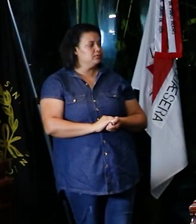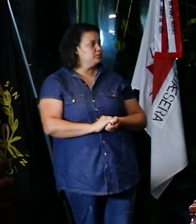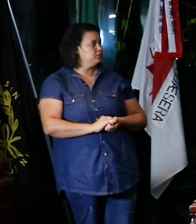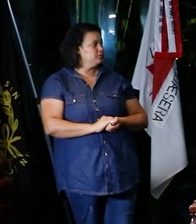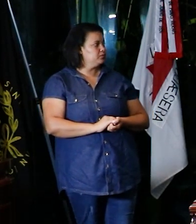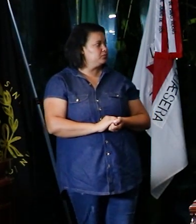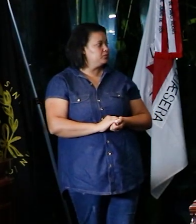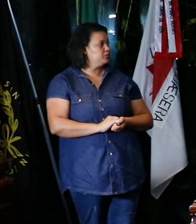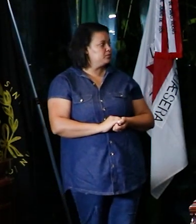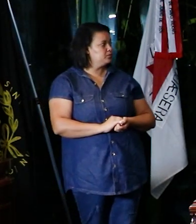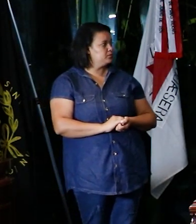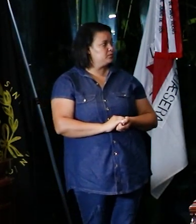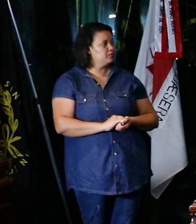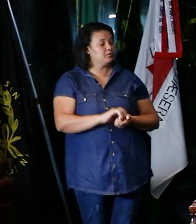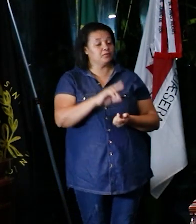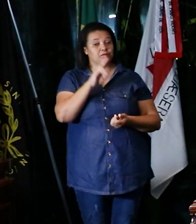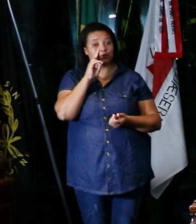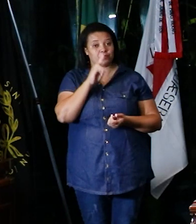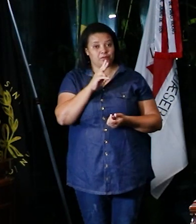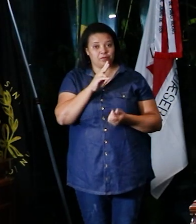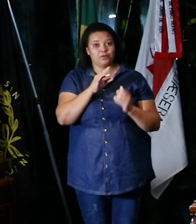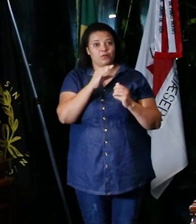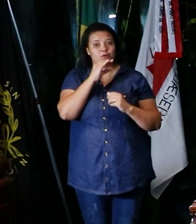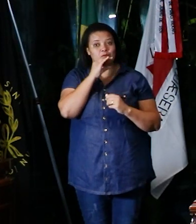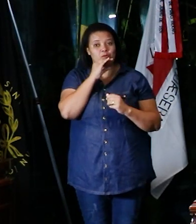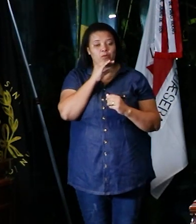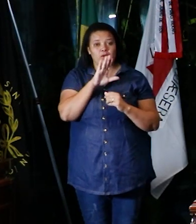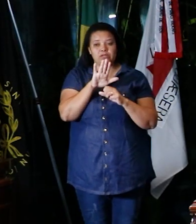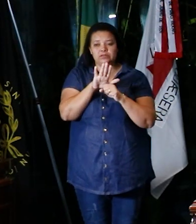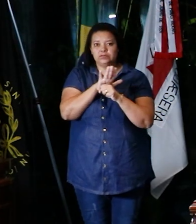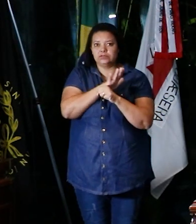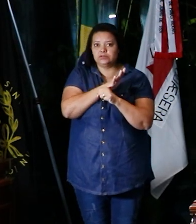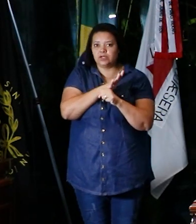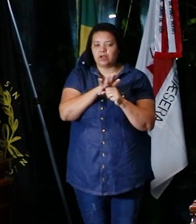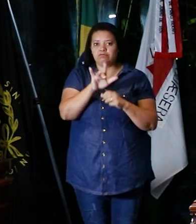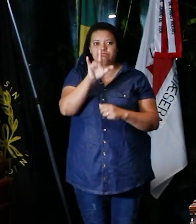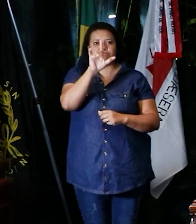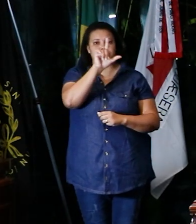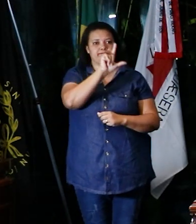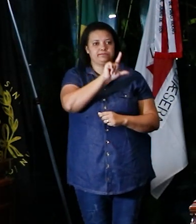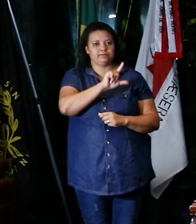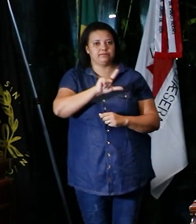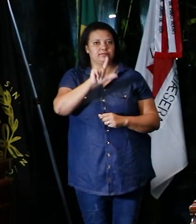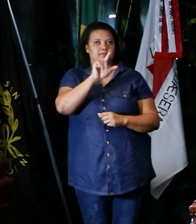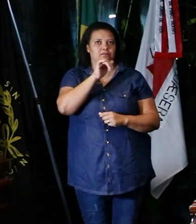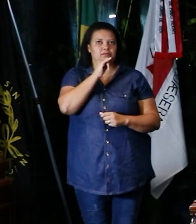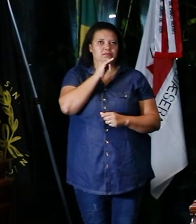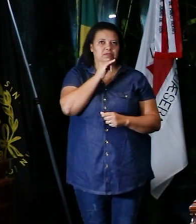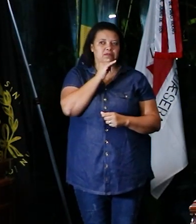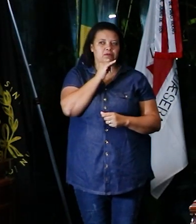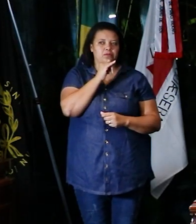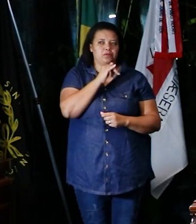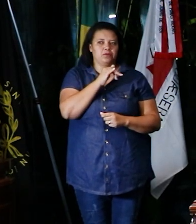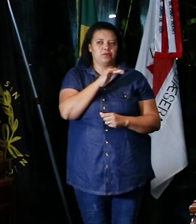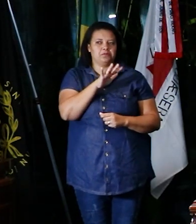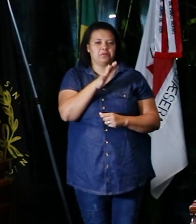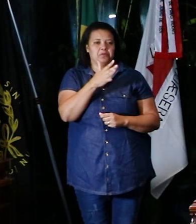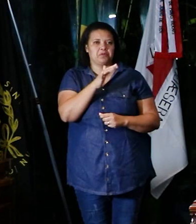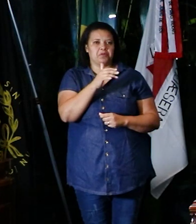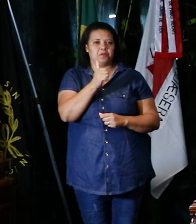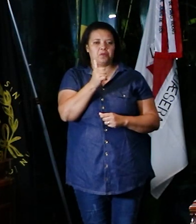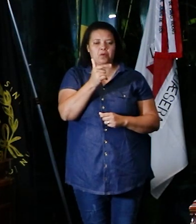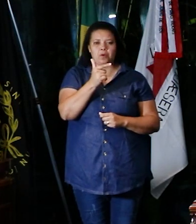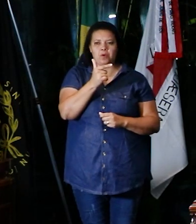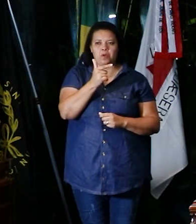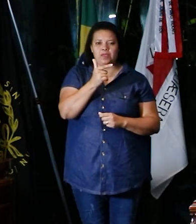cheia de literatura, foi feita umas 12 ou